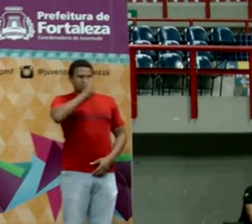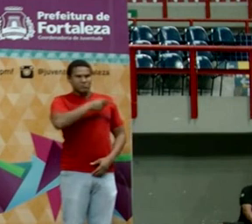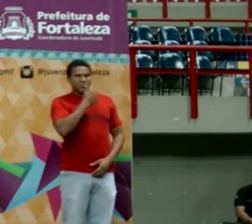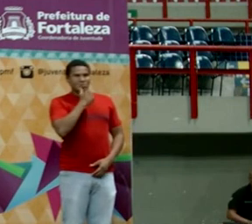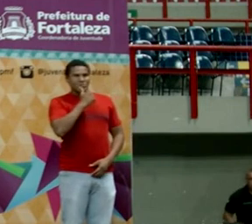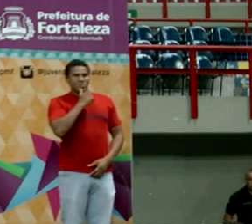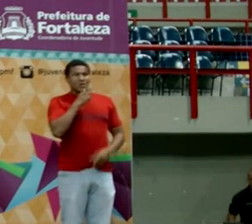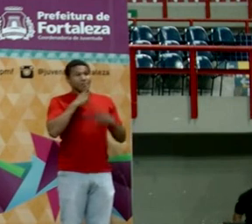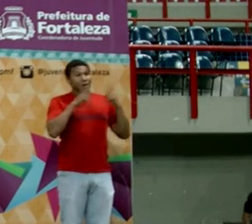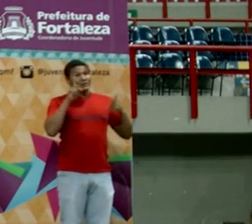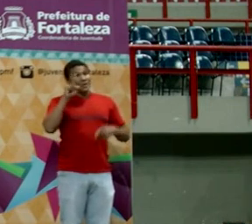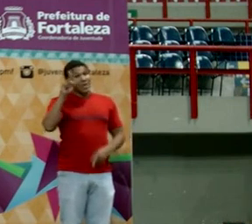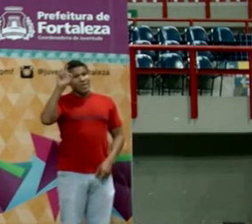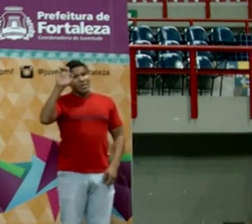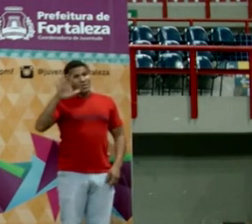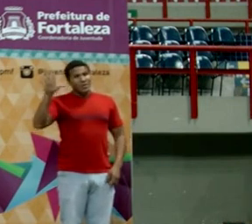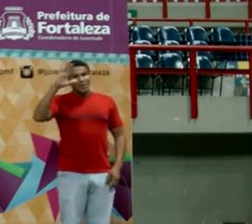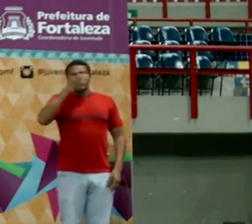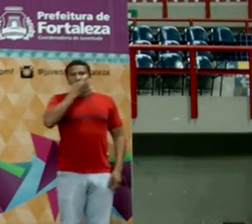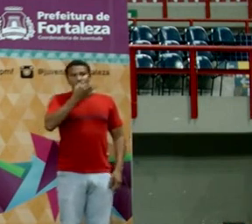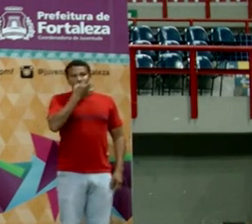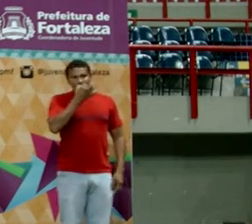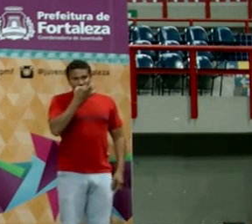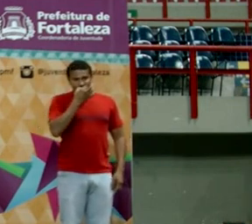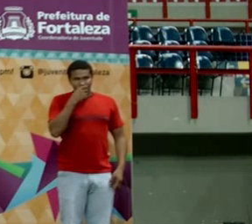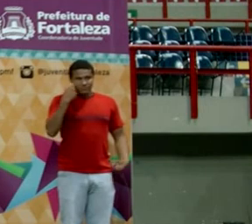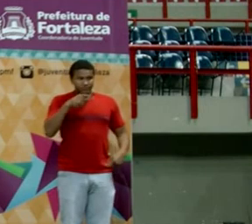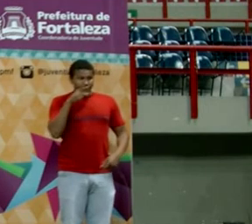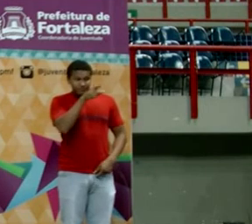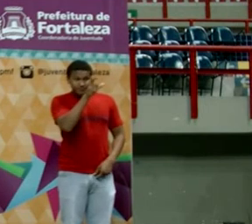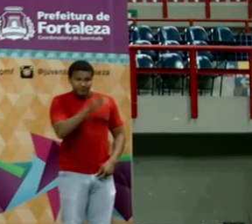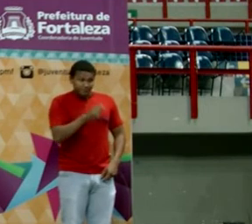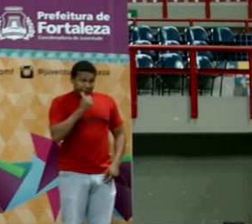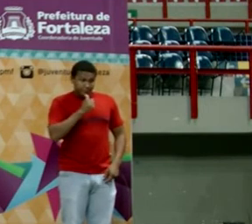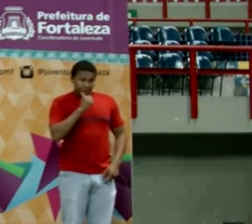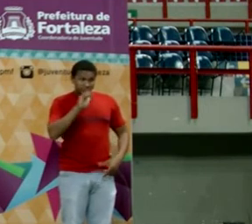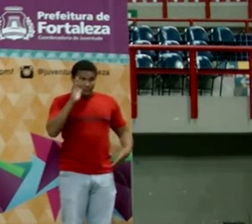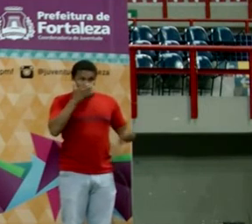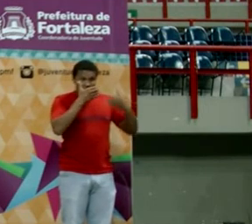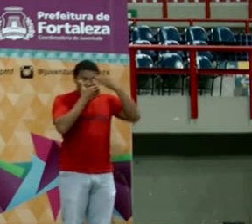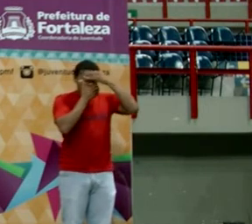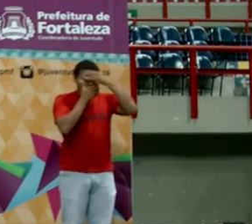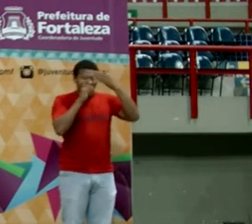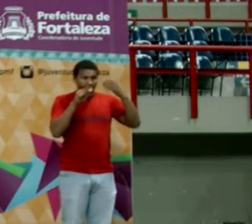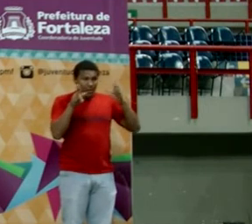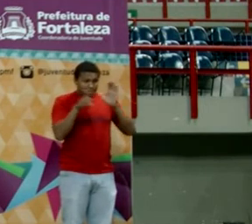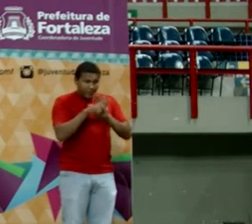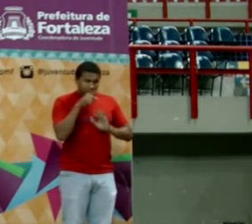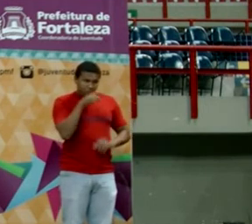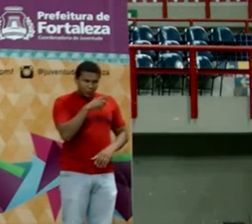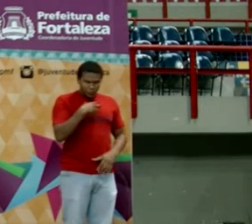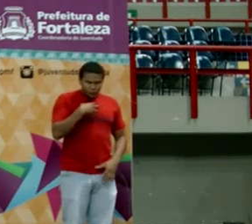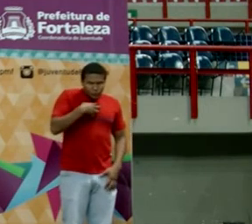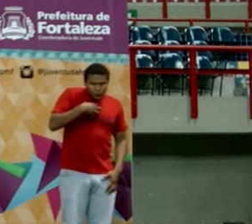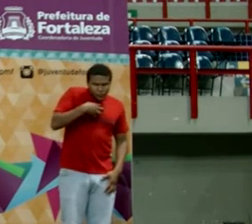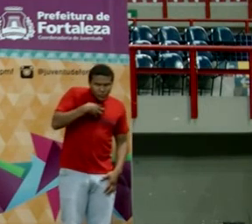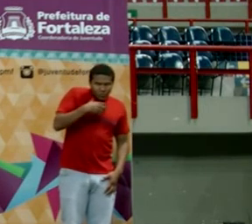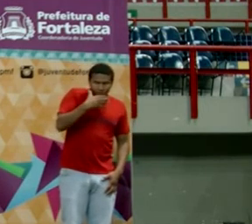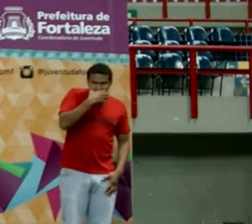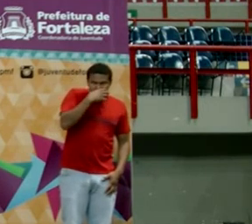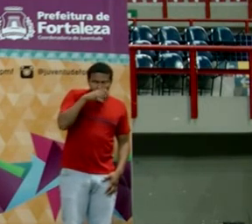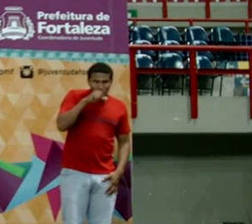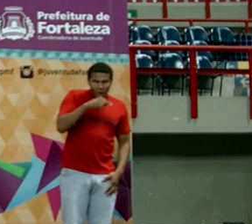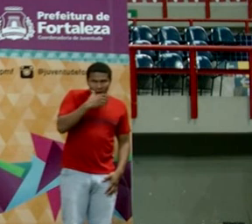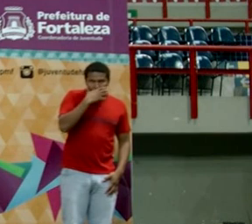pela visão europeia. Você tem que perguntar a essa mulher muçulmana se ela se sente dominada usando a